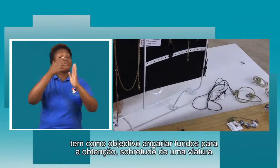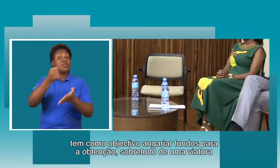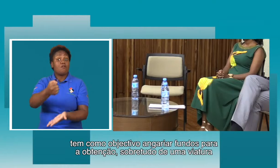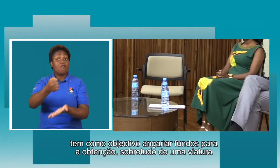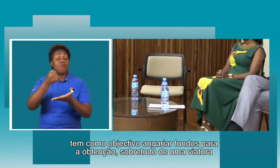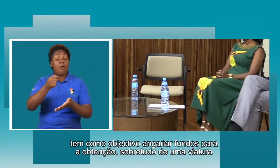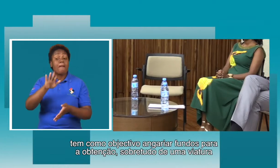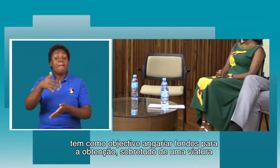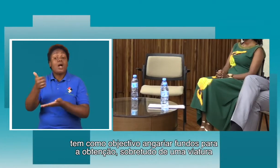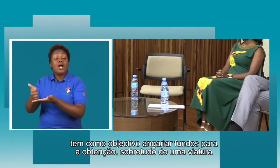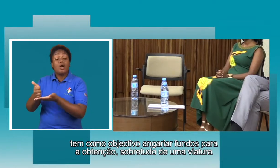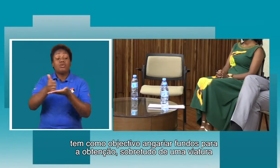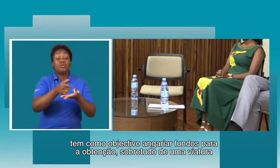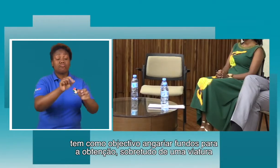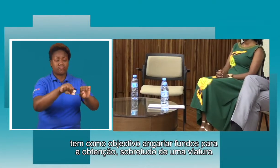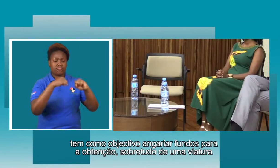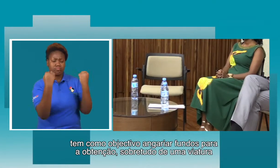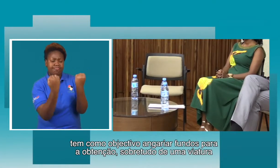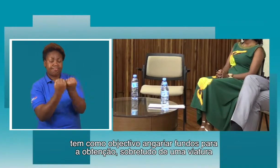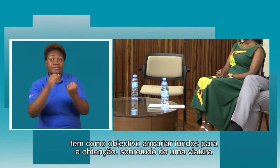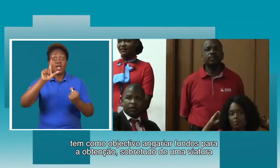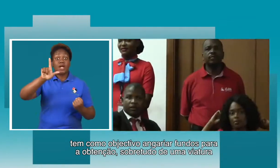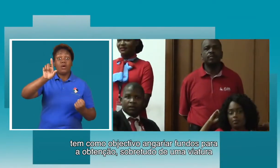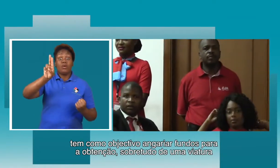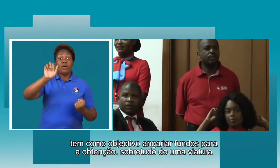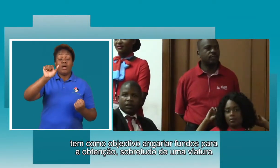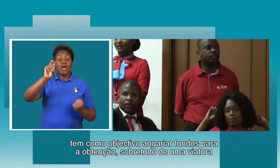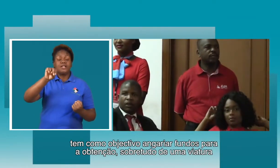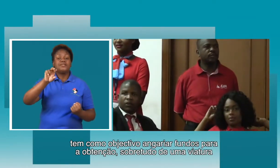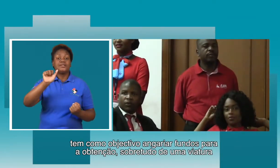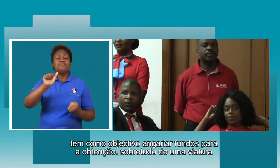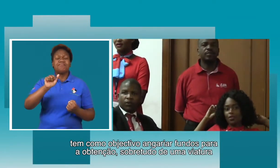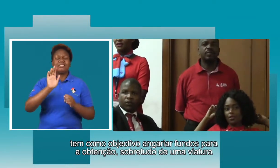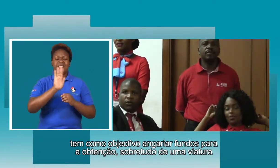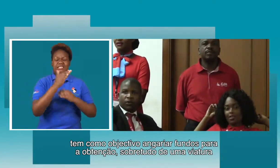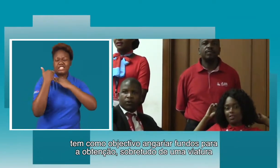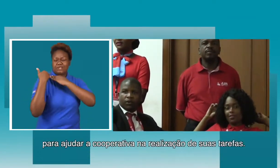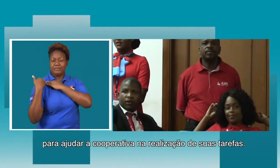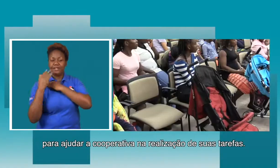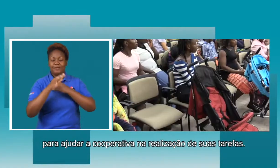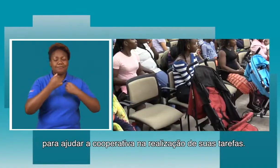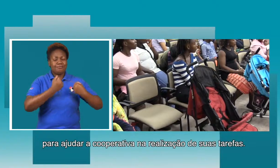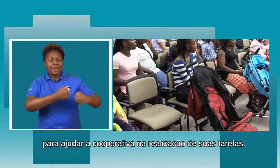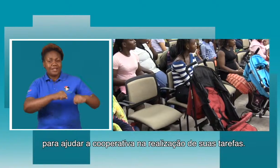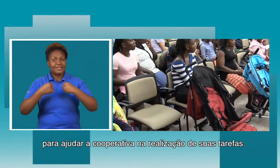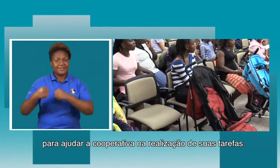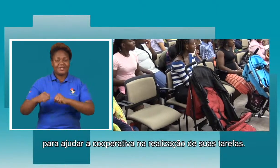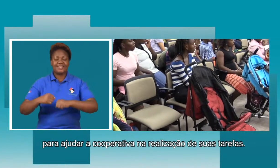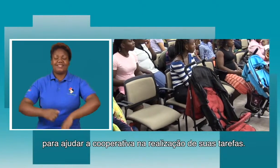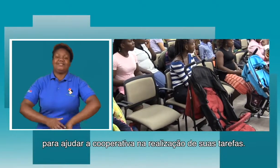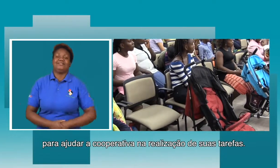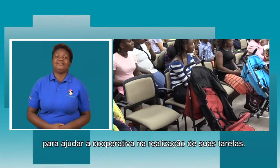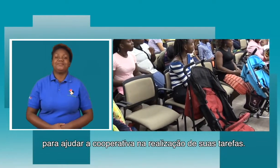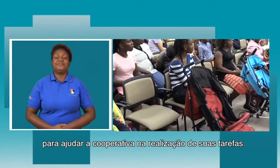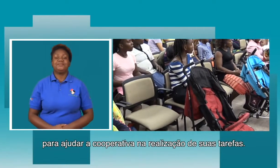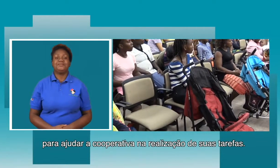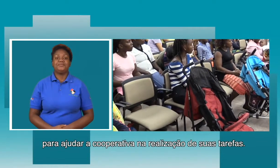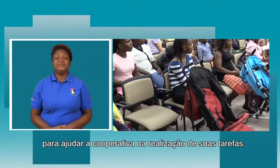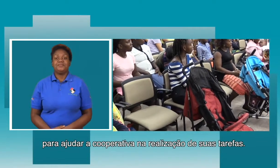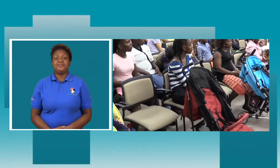tem como objetivo angariar fundos para obtenção, sobretudo, de uma viatura para ajudar a cooperativa na